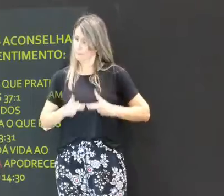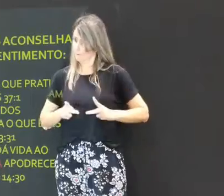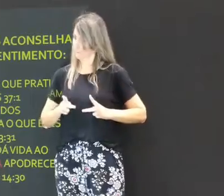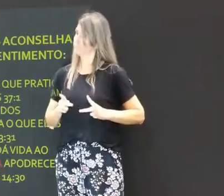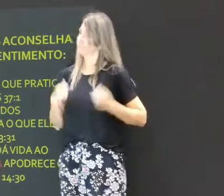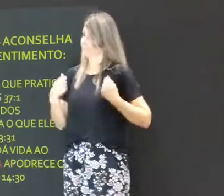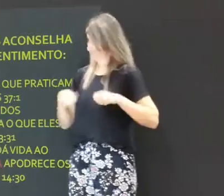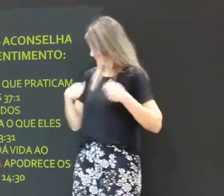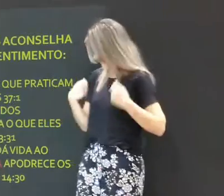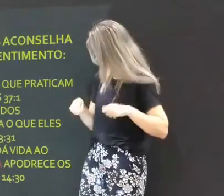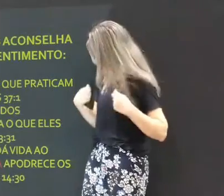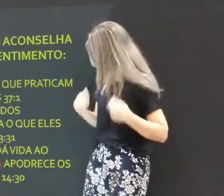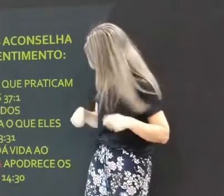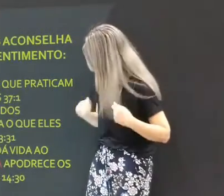tenho paz dentro do meu coração,